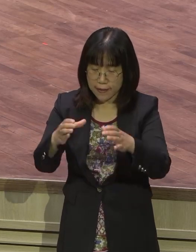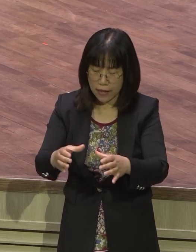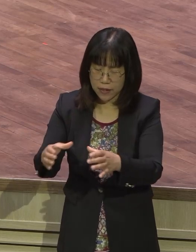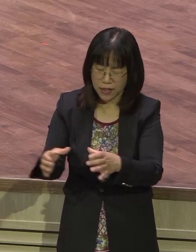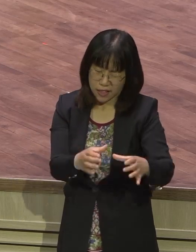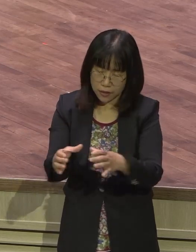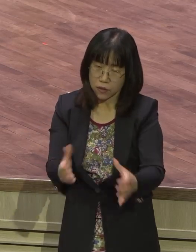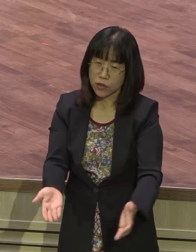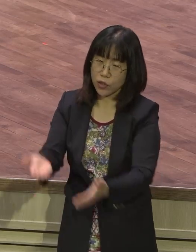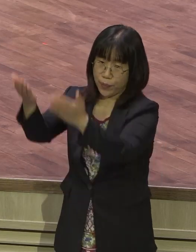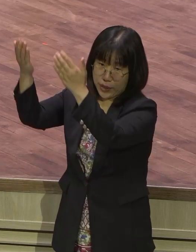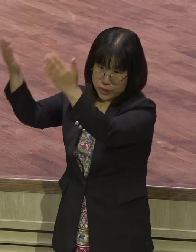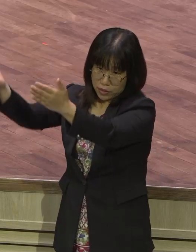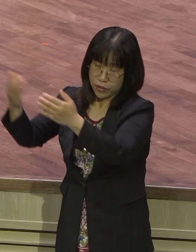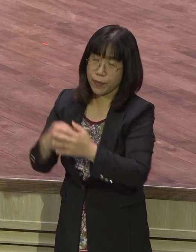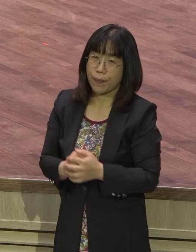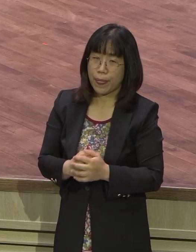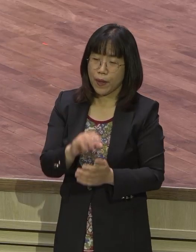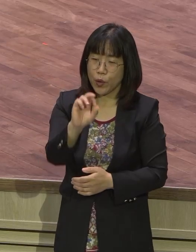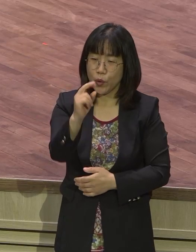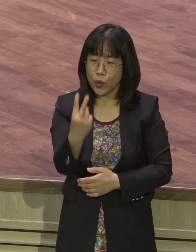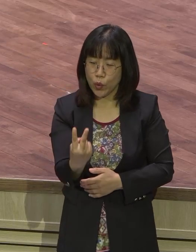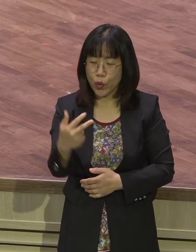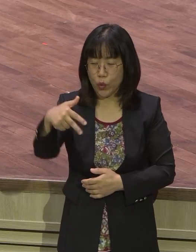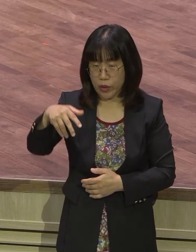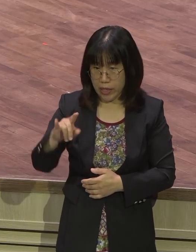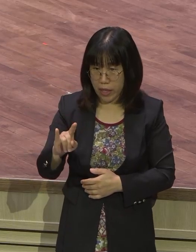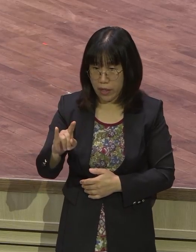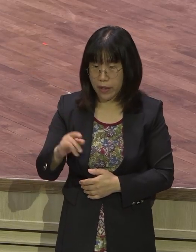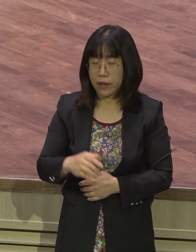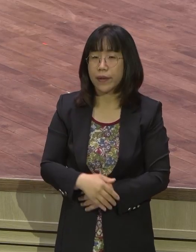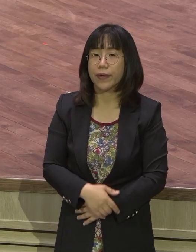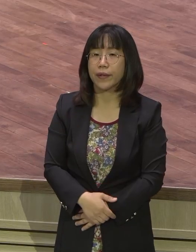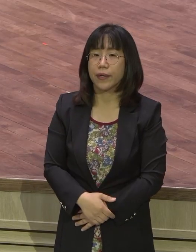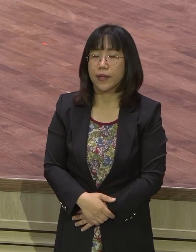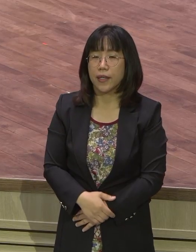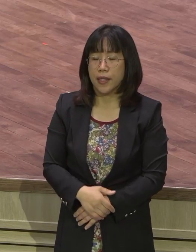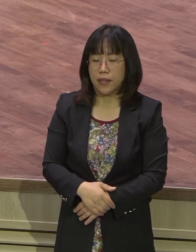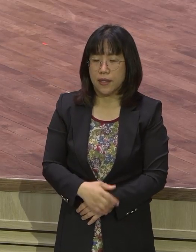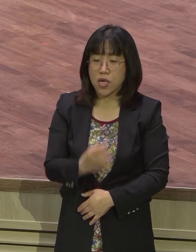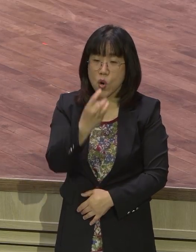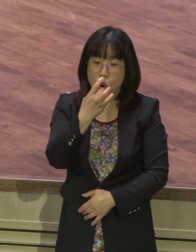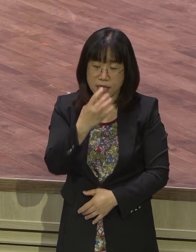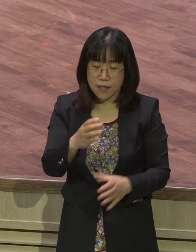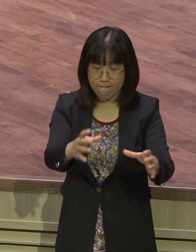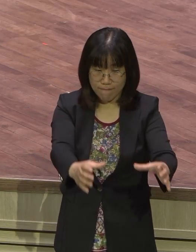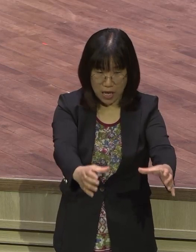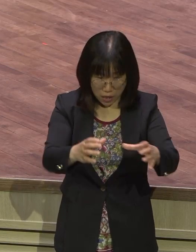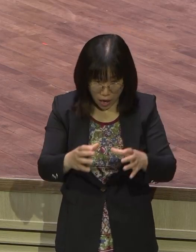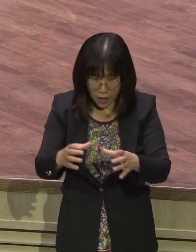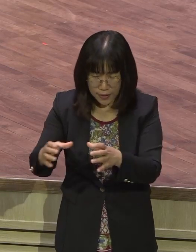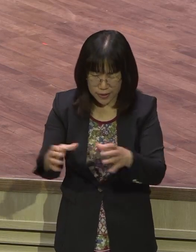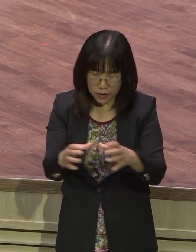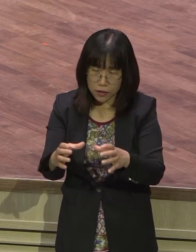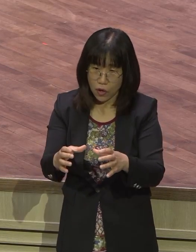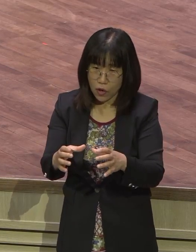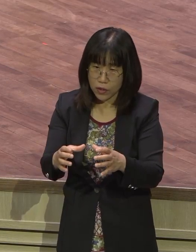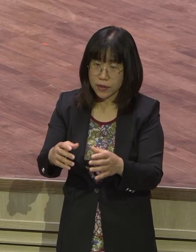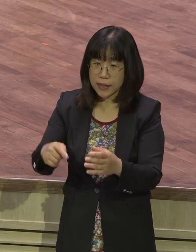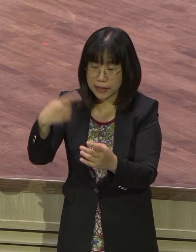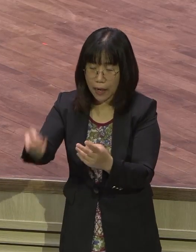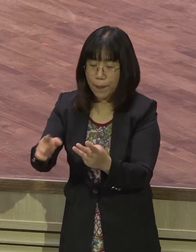바친다 그래서 요재라 그렇게 말했습니다 그제는 그제는 제사장이 재물을 높이